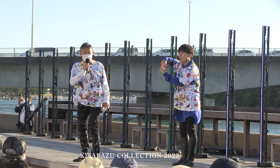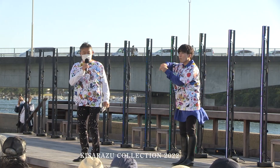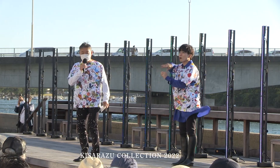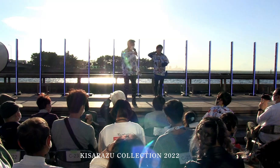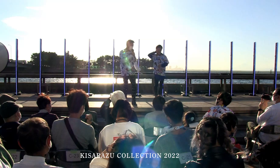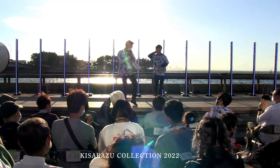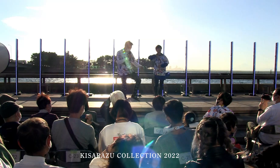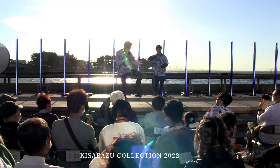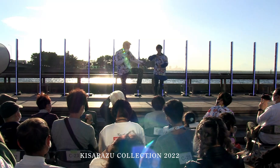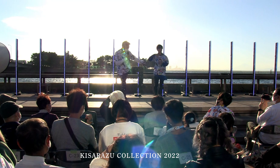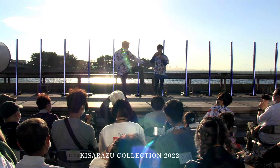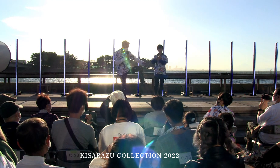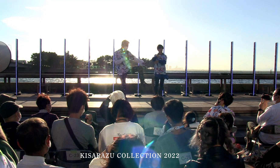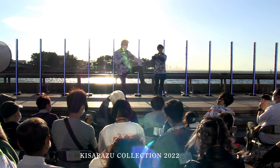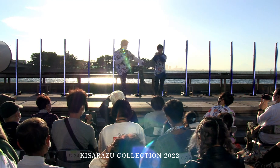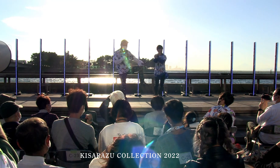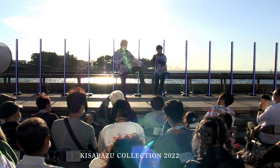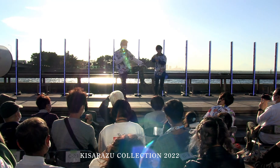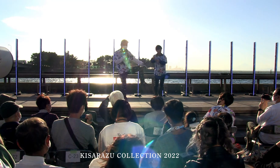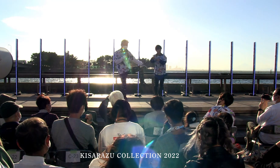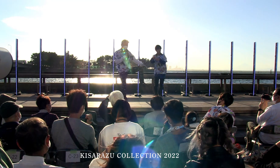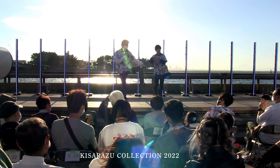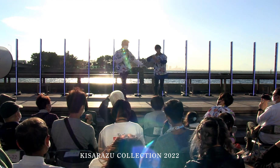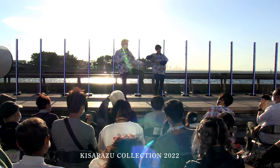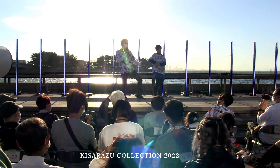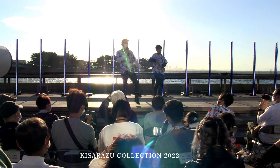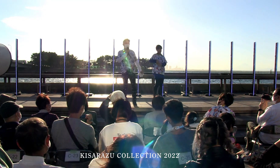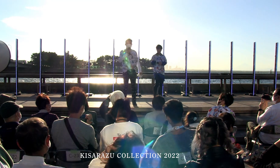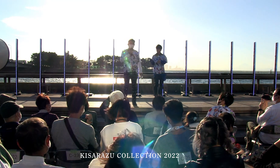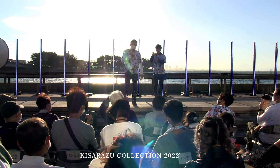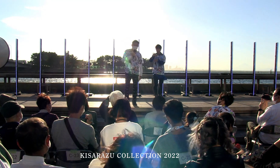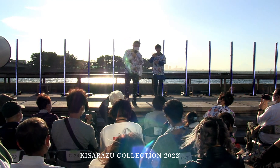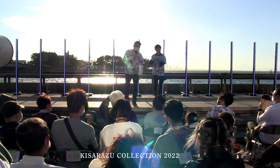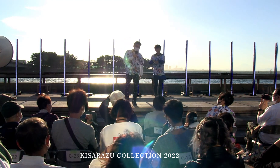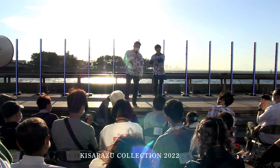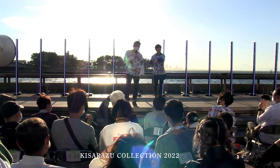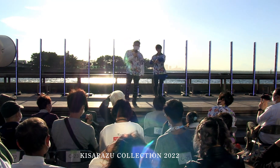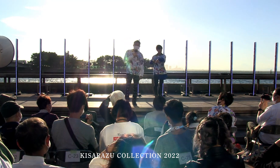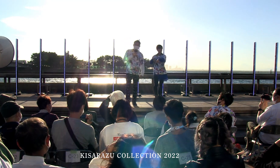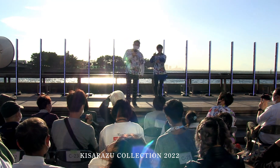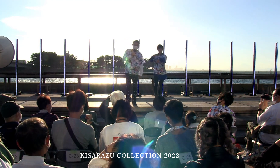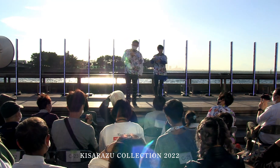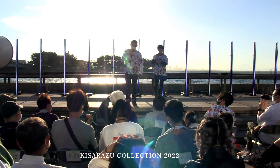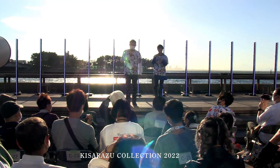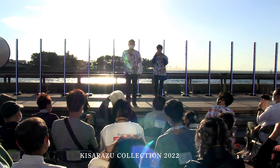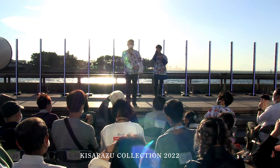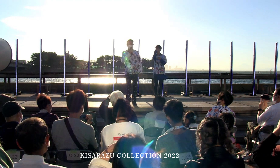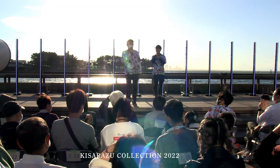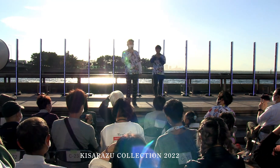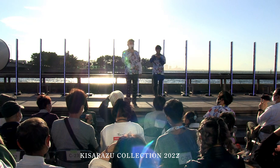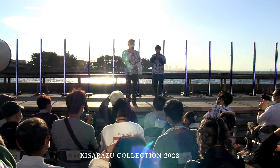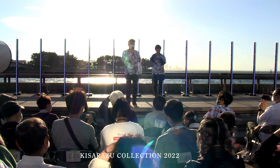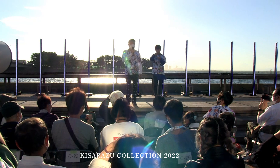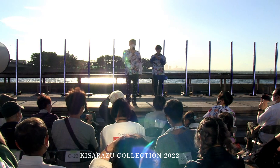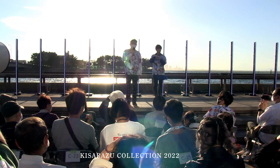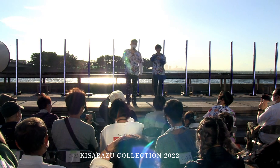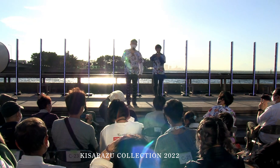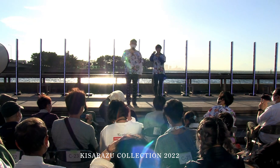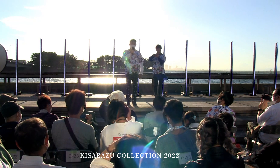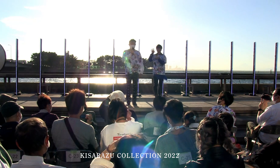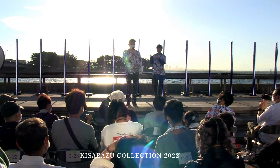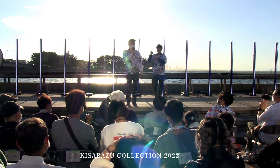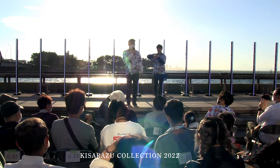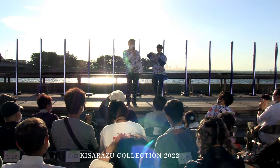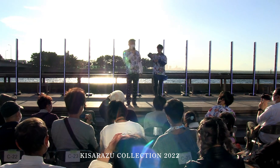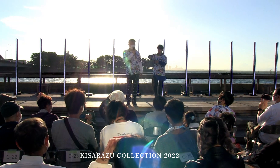曲げやすくなっていて、膝にポケットがついている、まあ、そんな、展示のデザインなんですけれども、